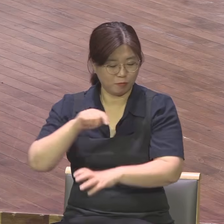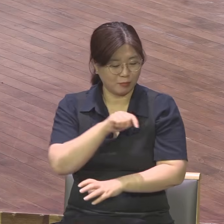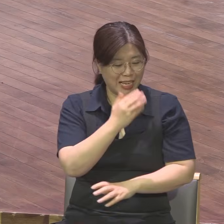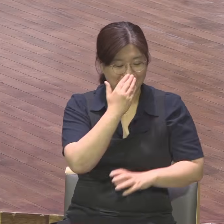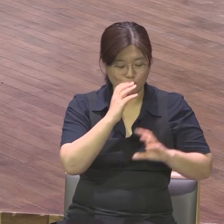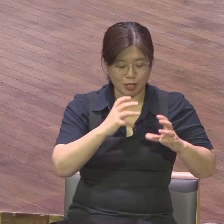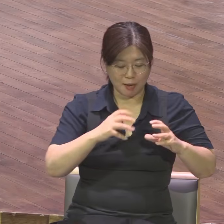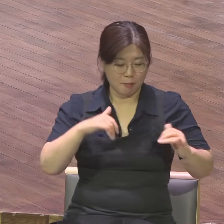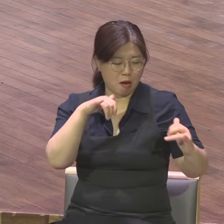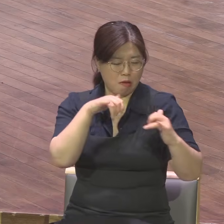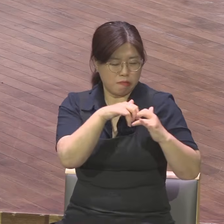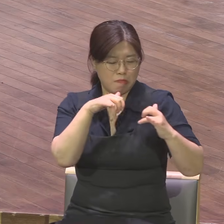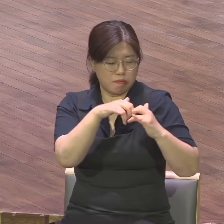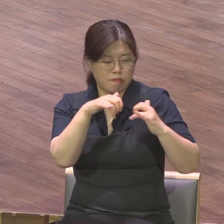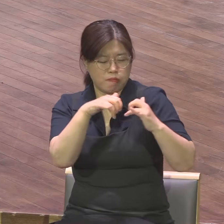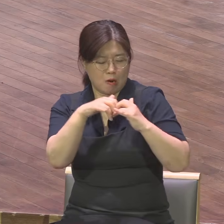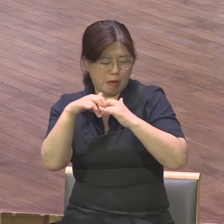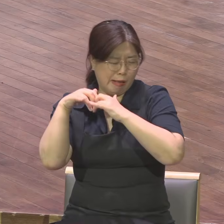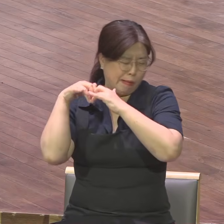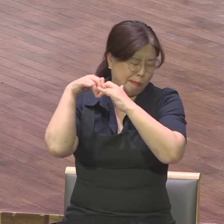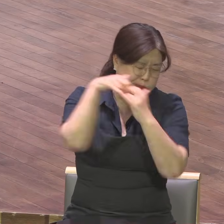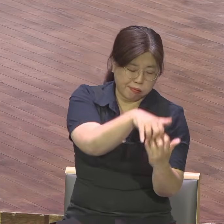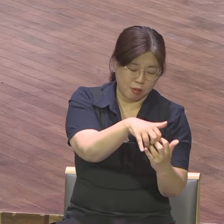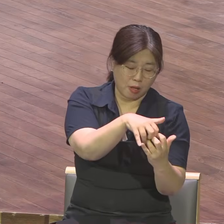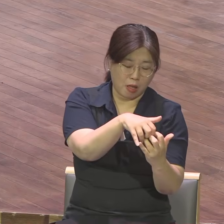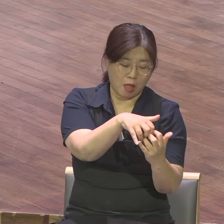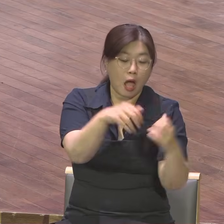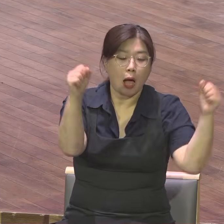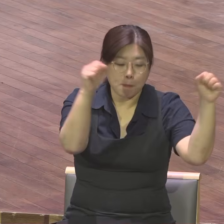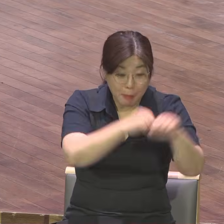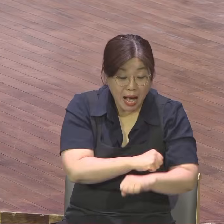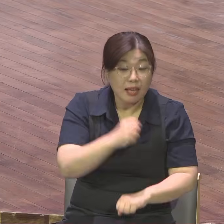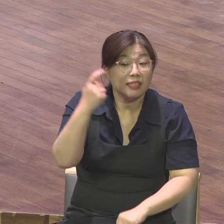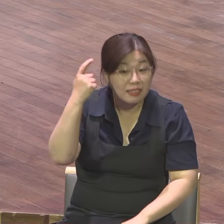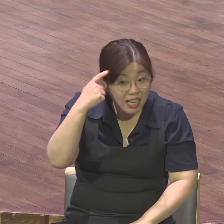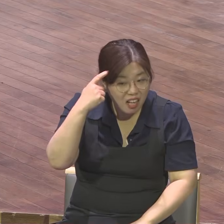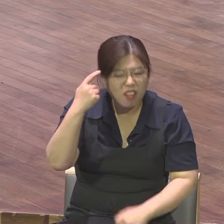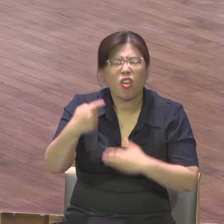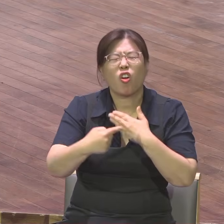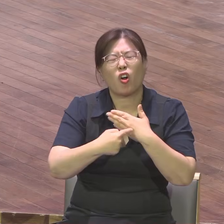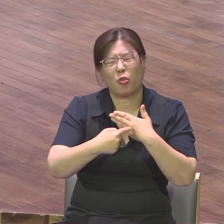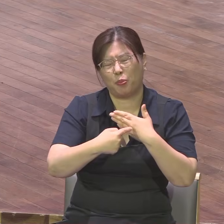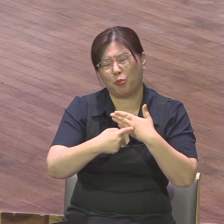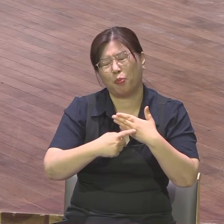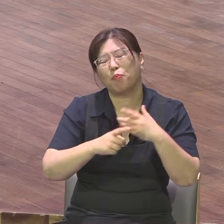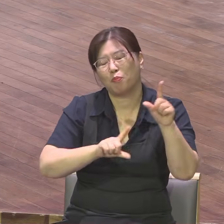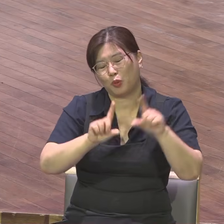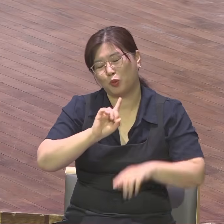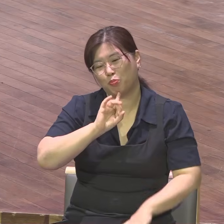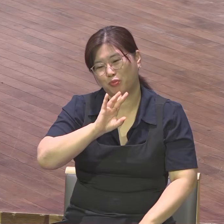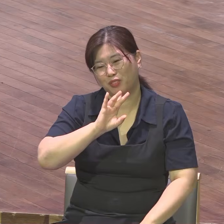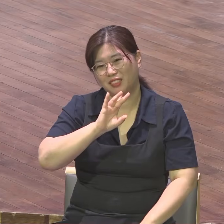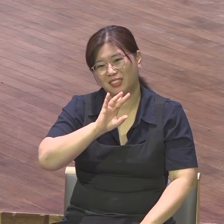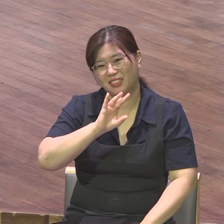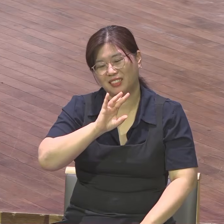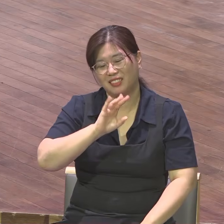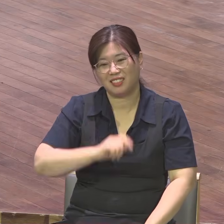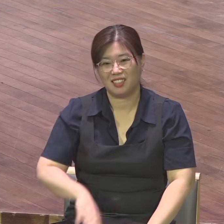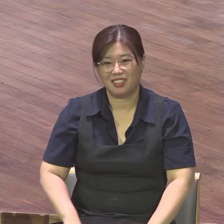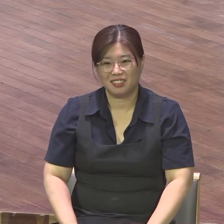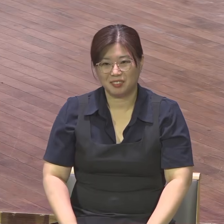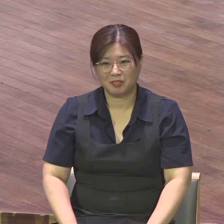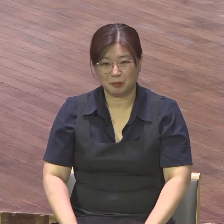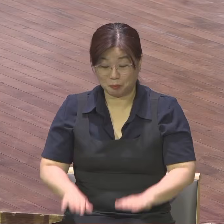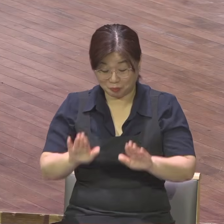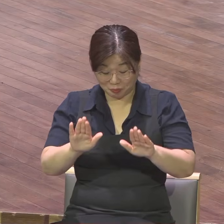통해서 남유다가 망한 것처럼 그렇게 생각할 수 있는데, 이런 건 세상 역사학자들의